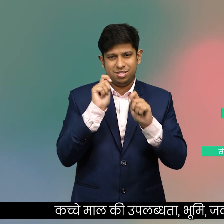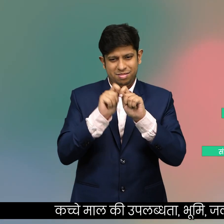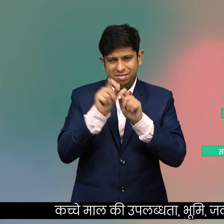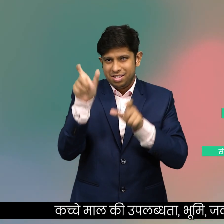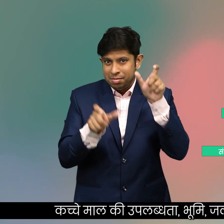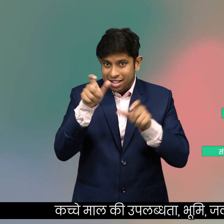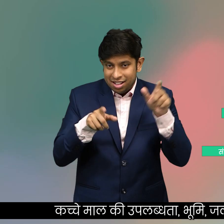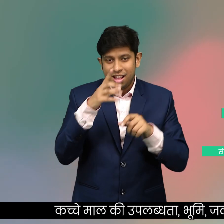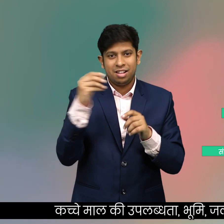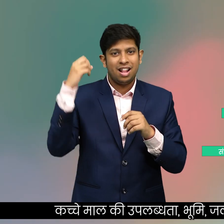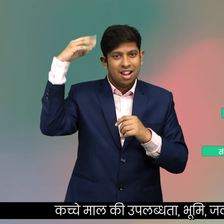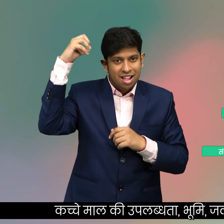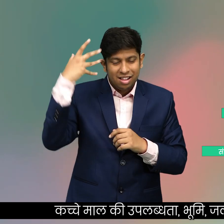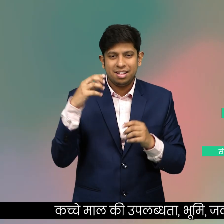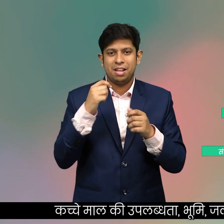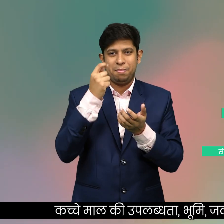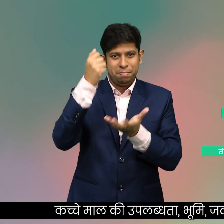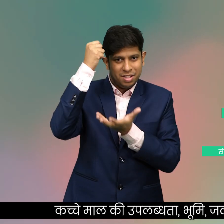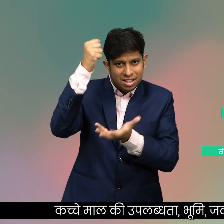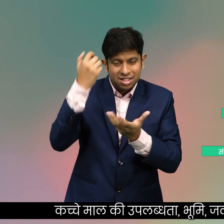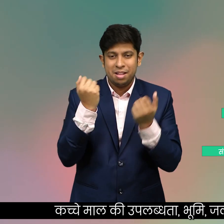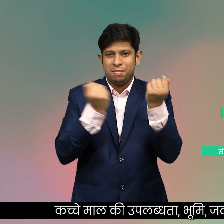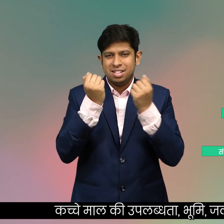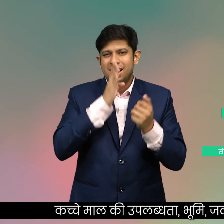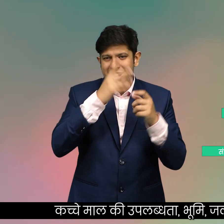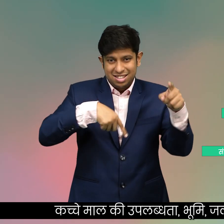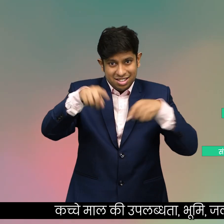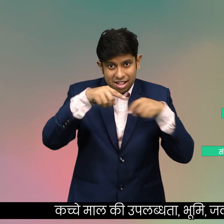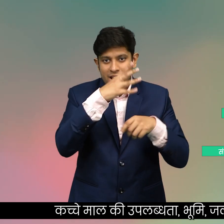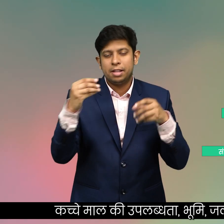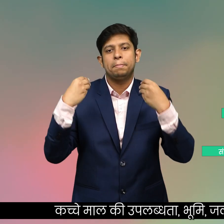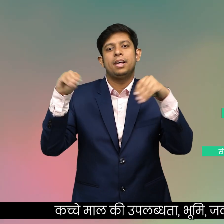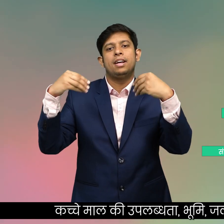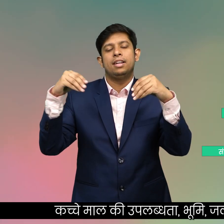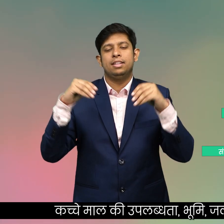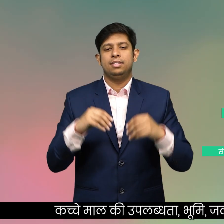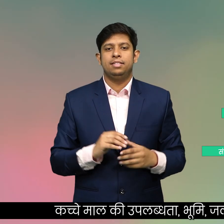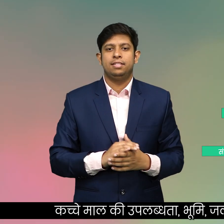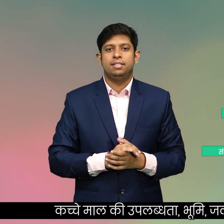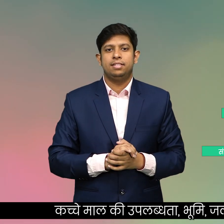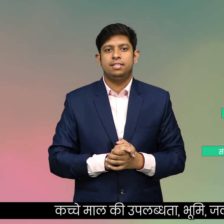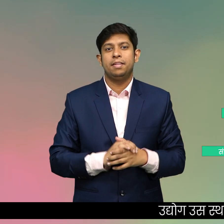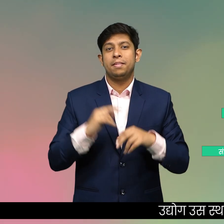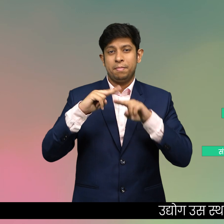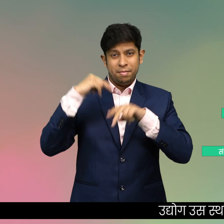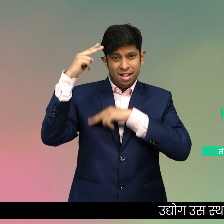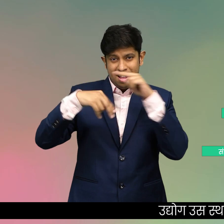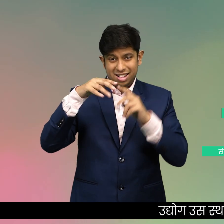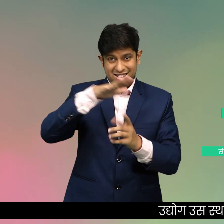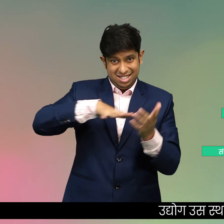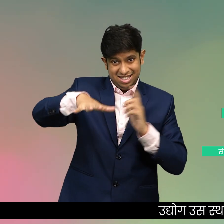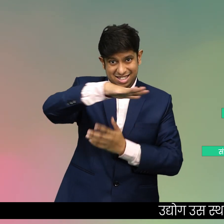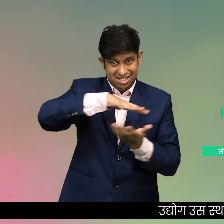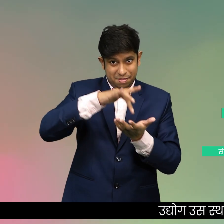जल, श्रम, शक्ति, पूंजी, परिवहन और बाजार। उद्योग